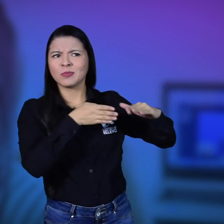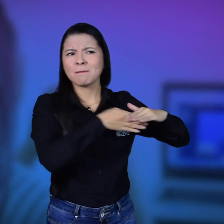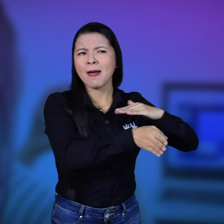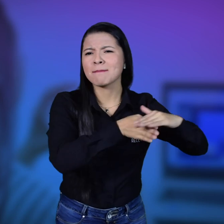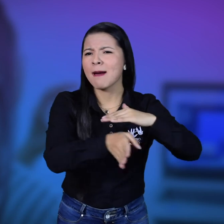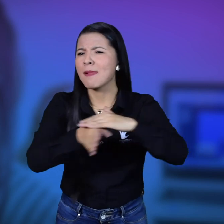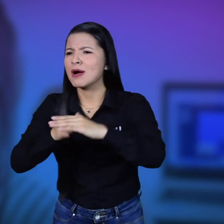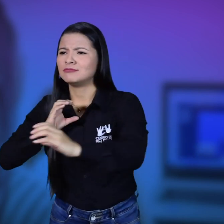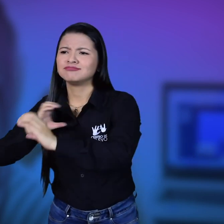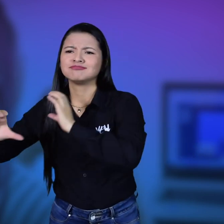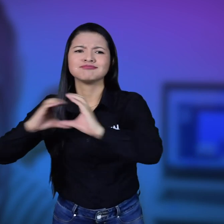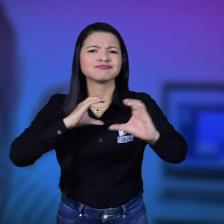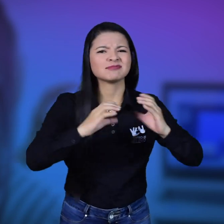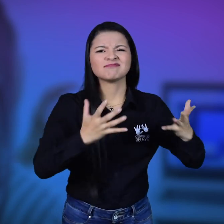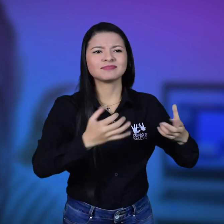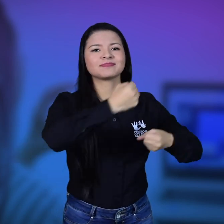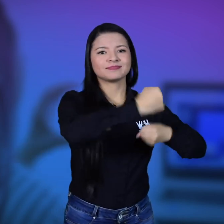laboral, familiar, salud y demás.